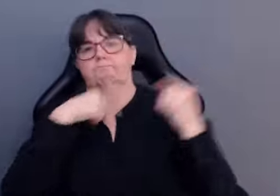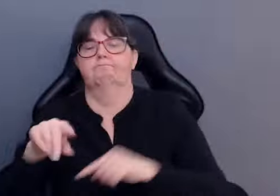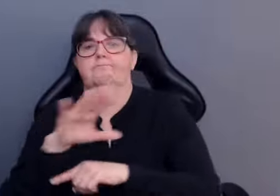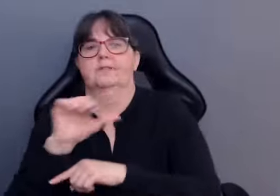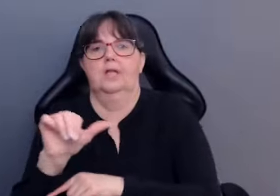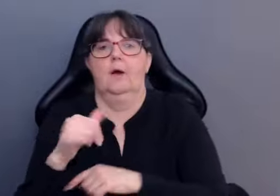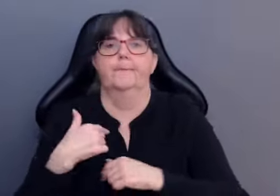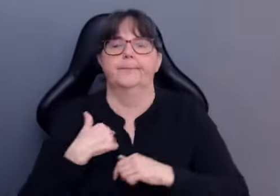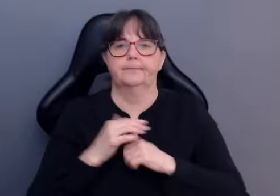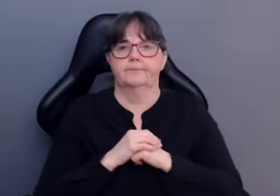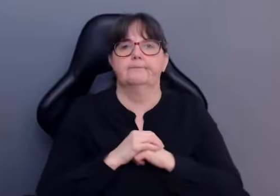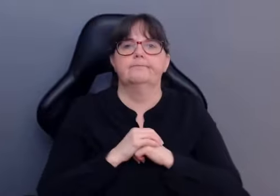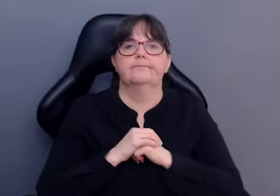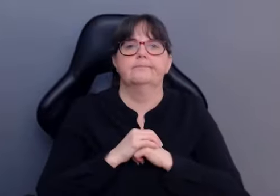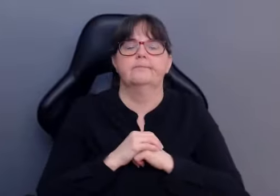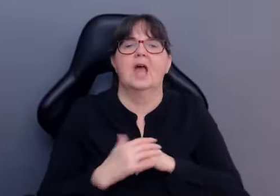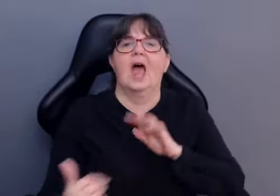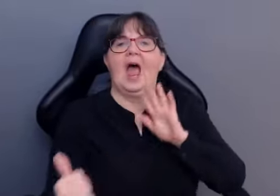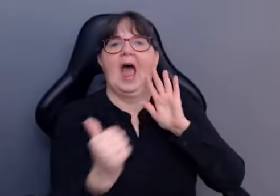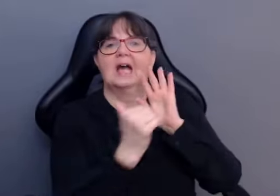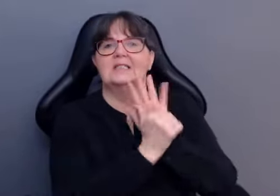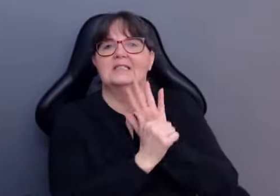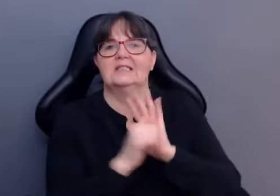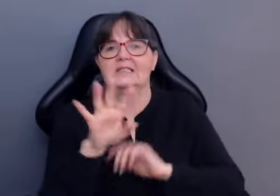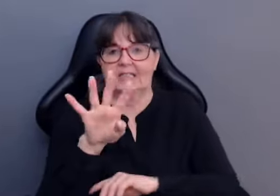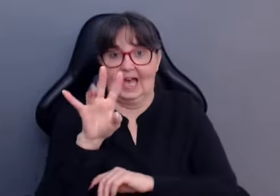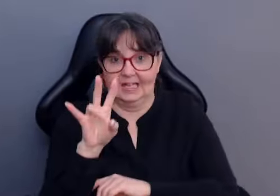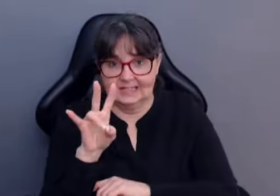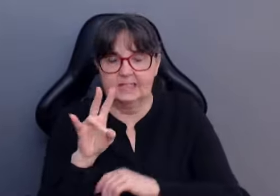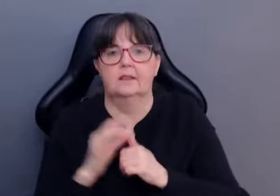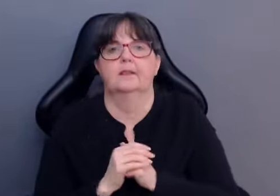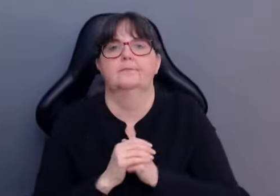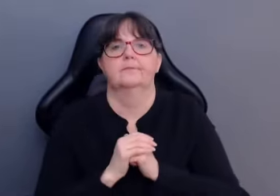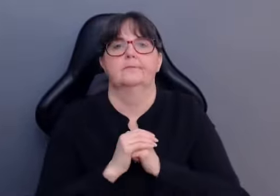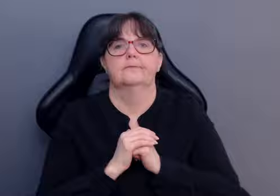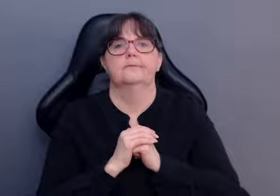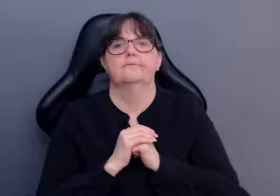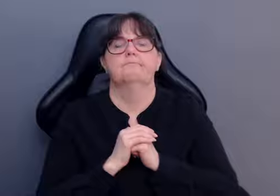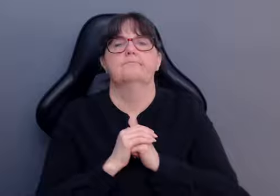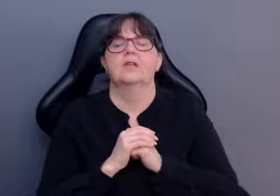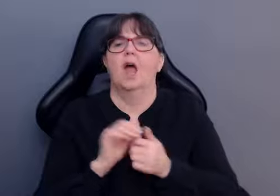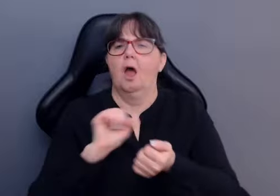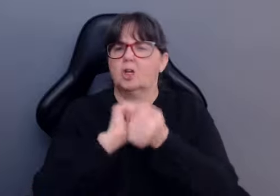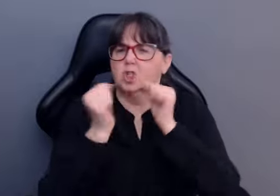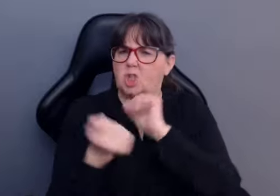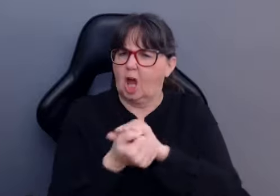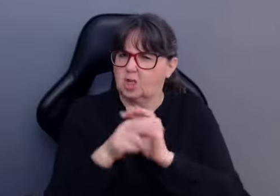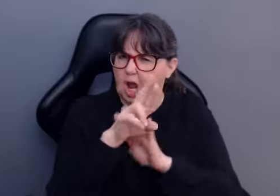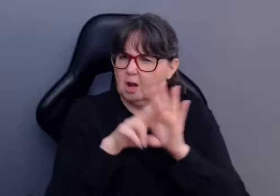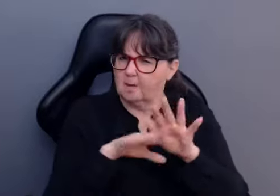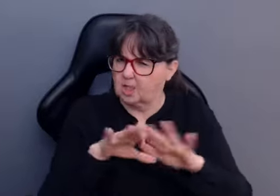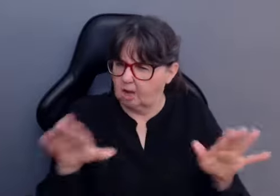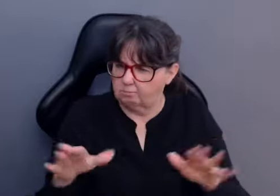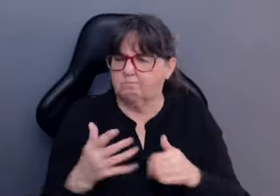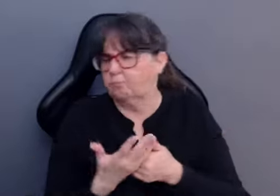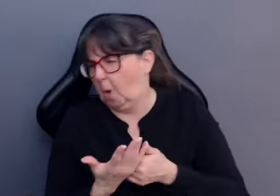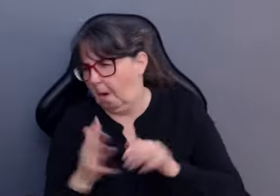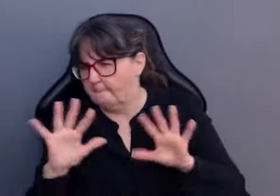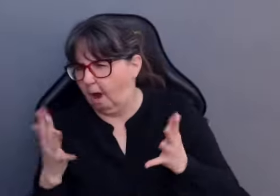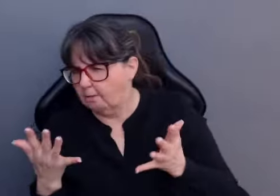Article 47. Modification aux règlements généraux. Le conseil d'administration a